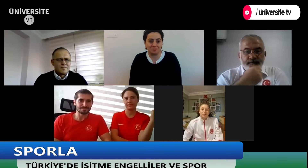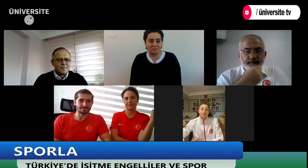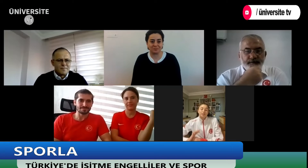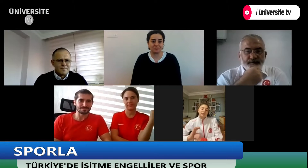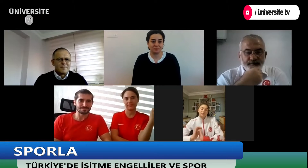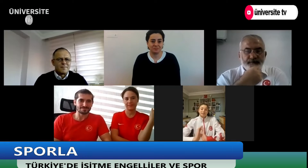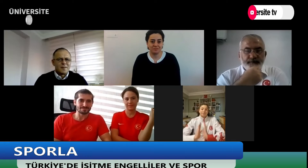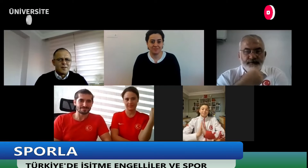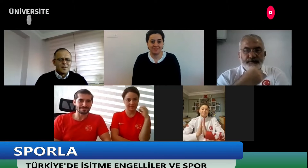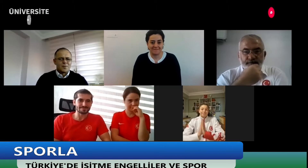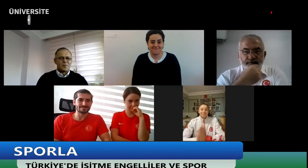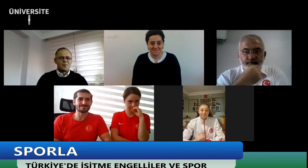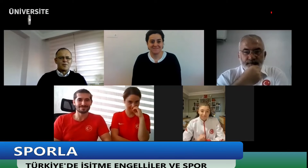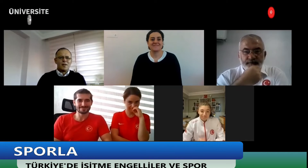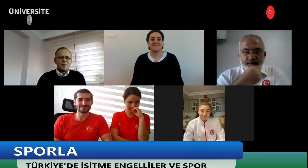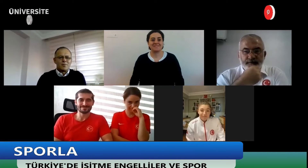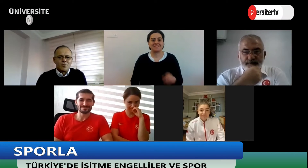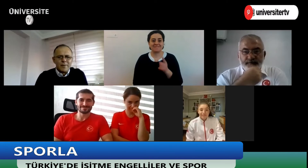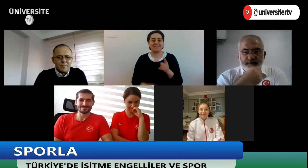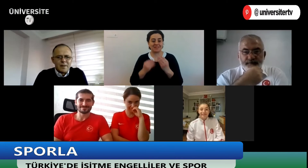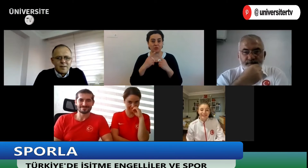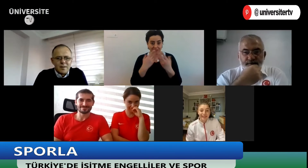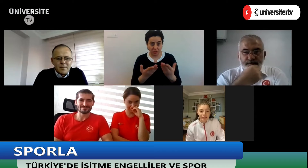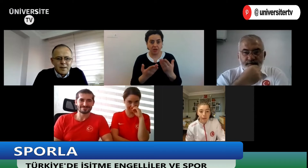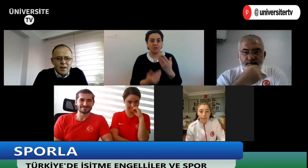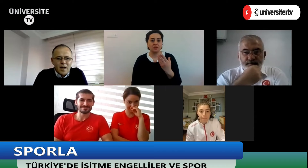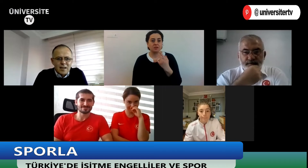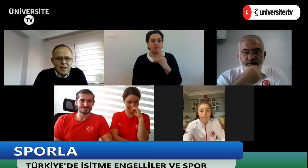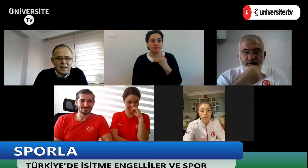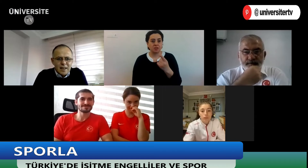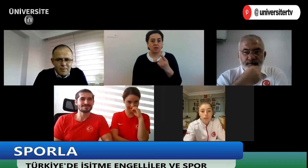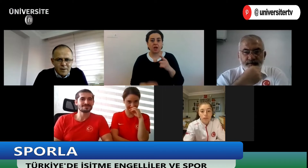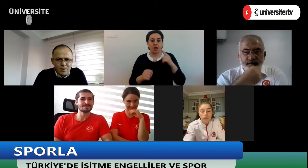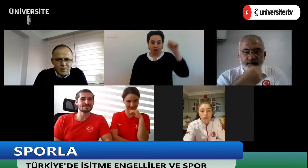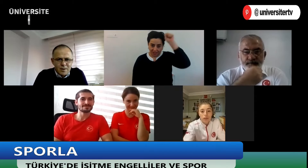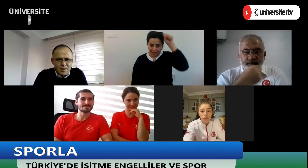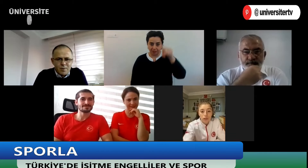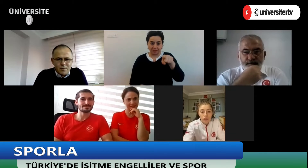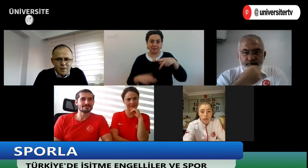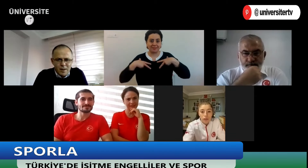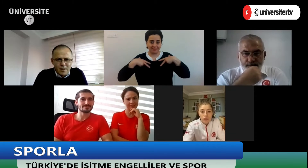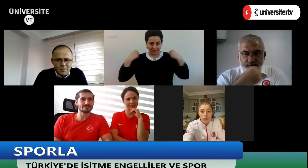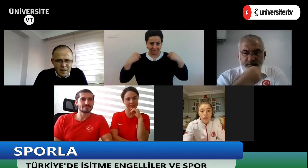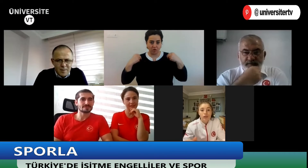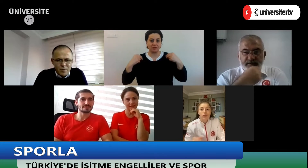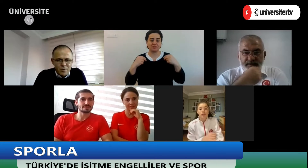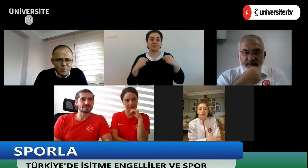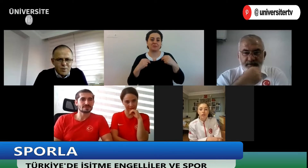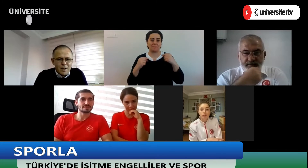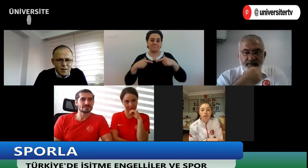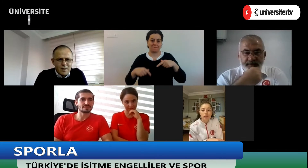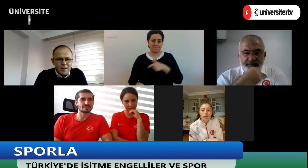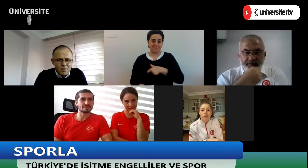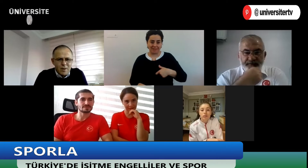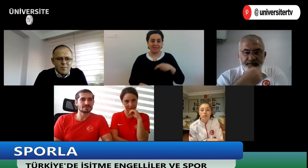hazırlanıyoruz. Teşekkür ediyoruz. Tabii şunu belirtmedik sanırım. Aslan tekvando sporunda milli